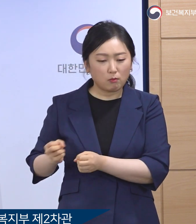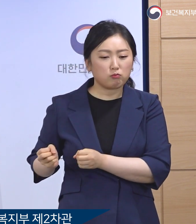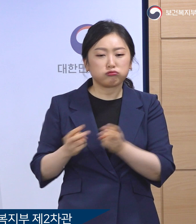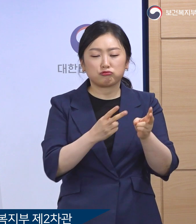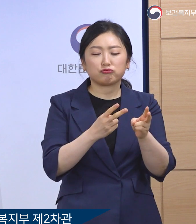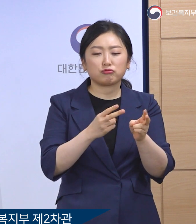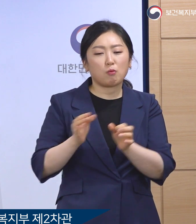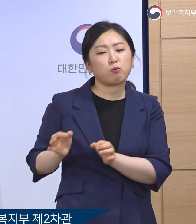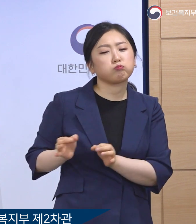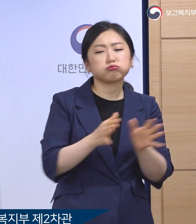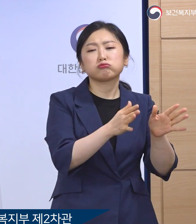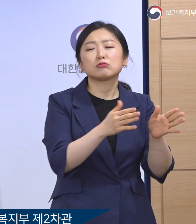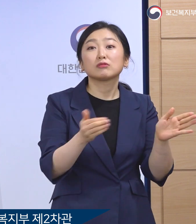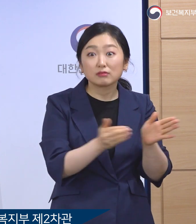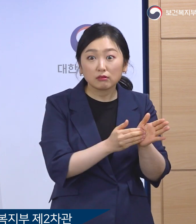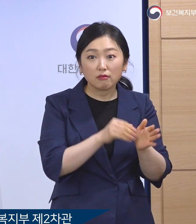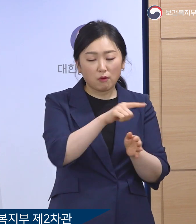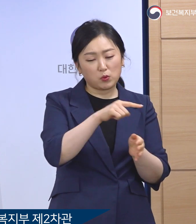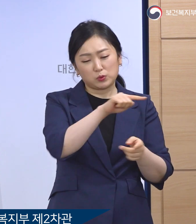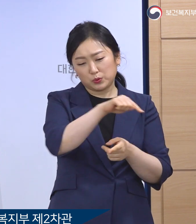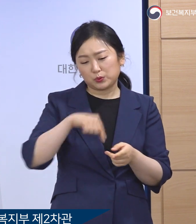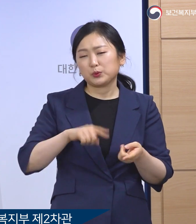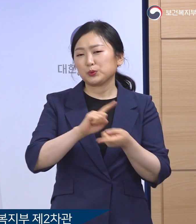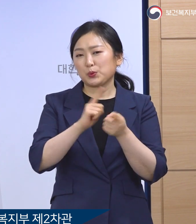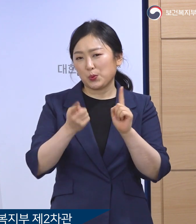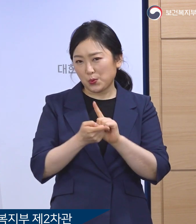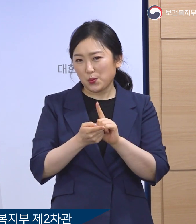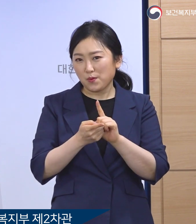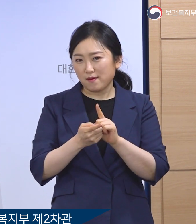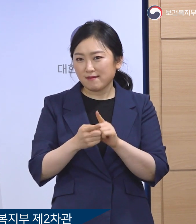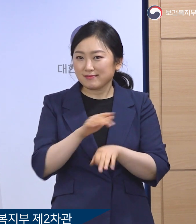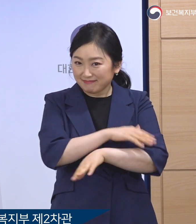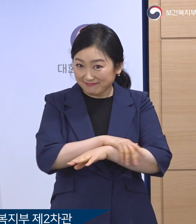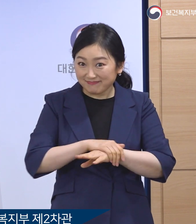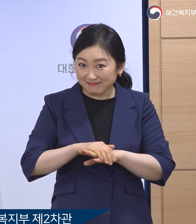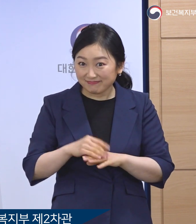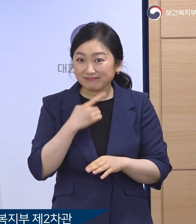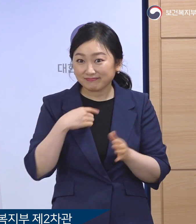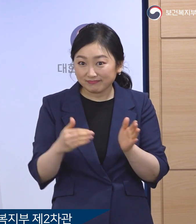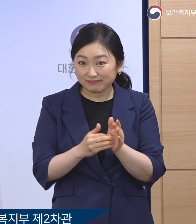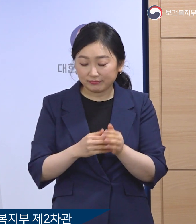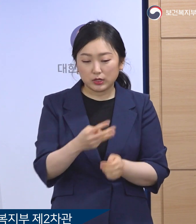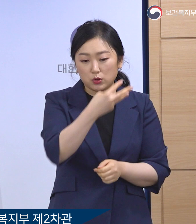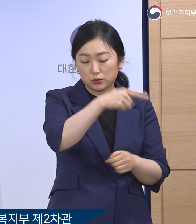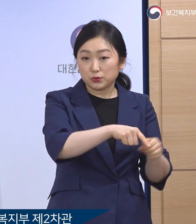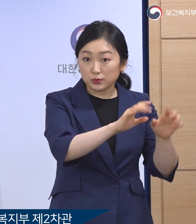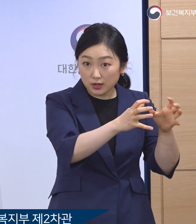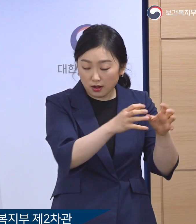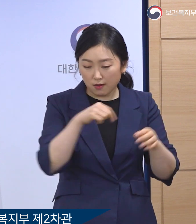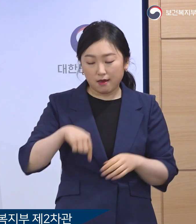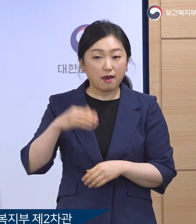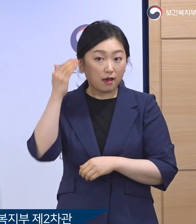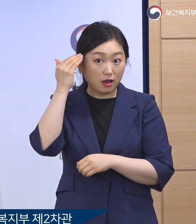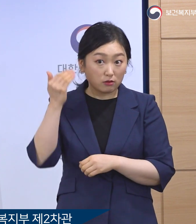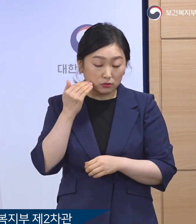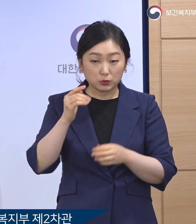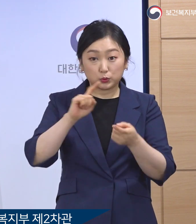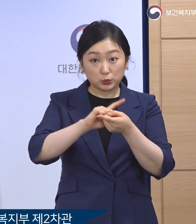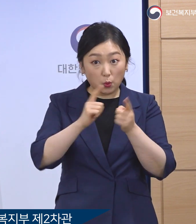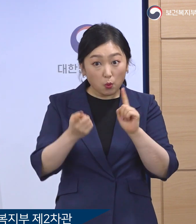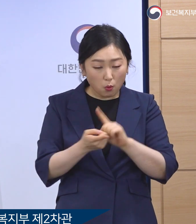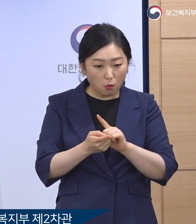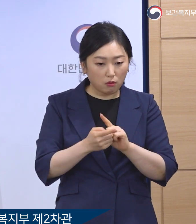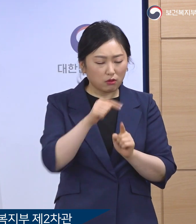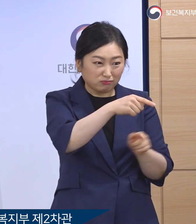간 신뢰를 쌓아왔습니다. 현재 루마니아와 우리 정부는 상호 간에 필요한 방역